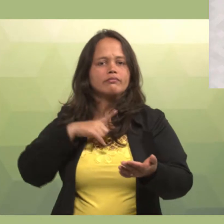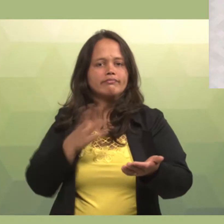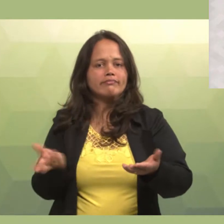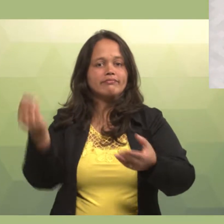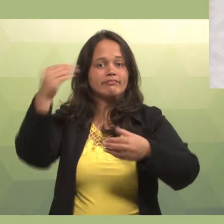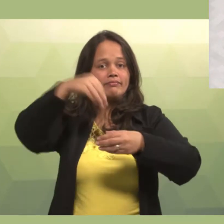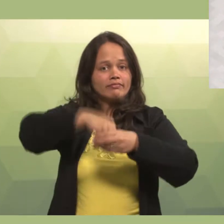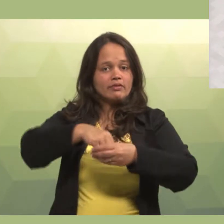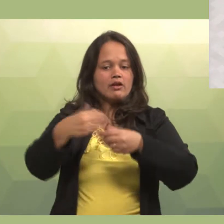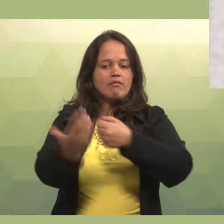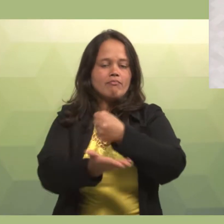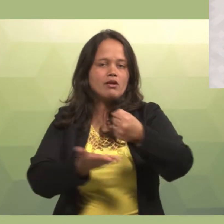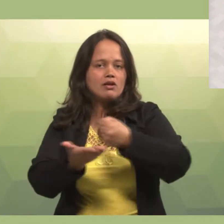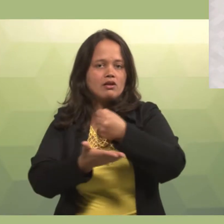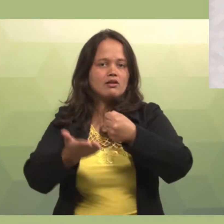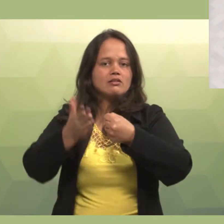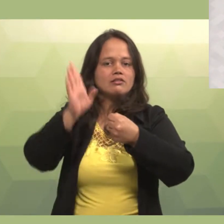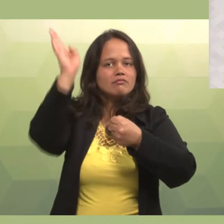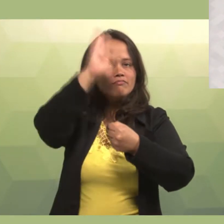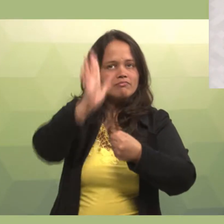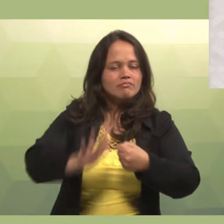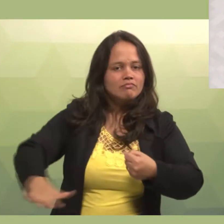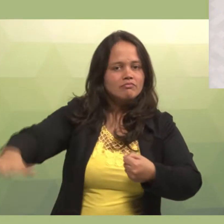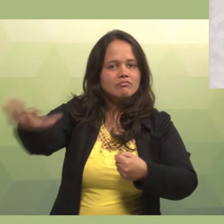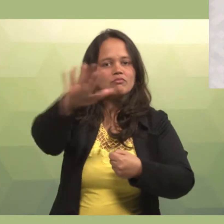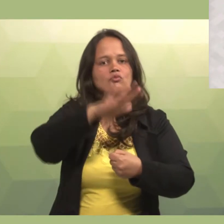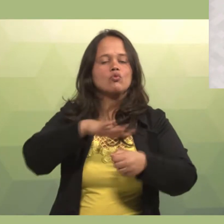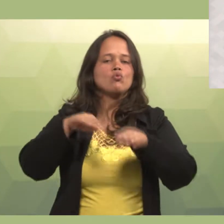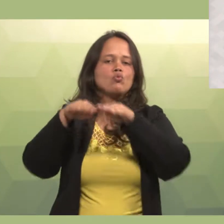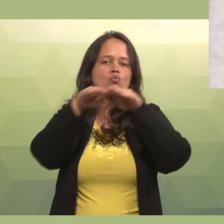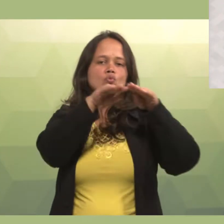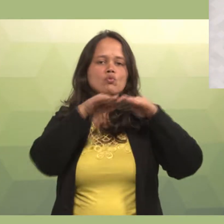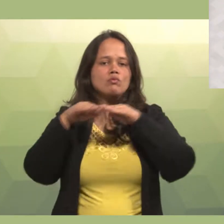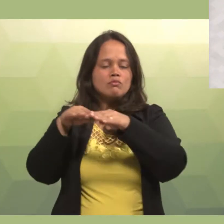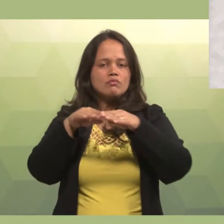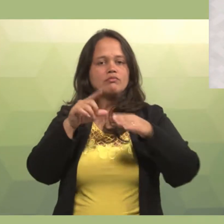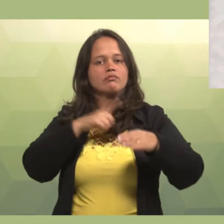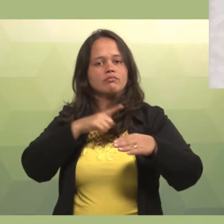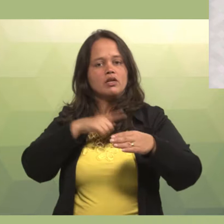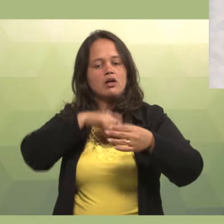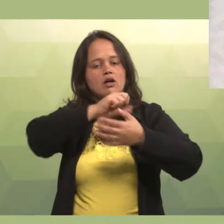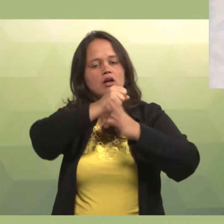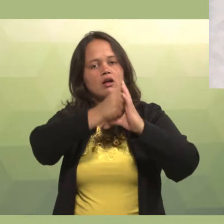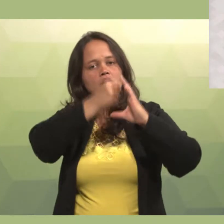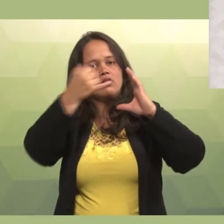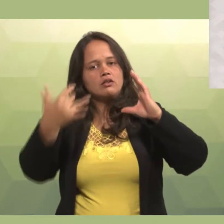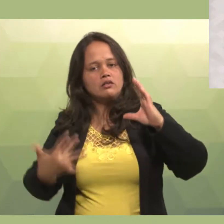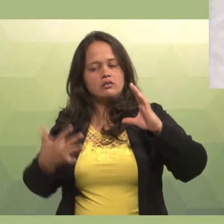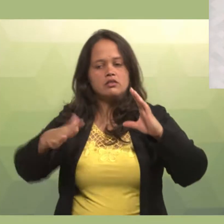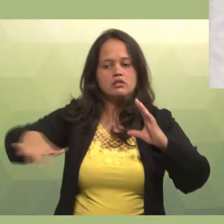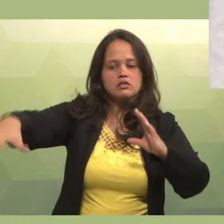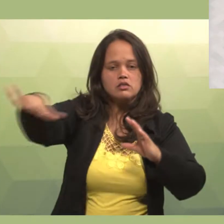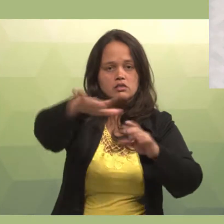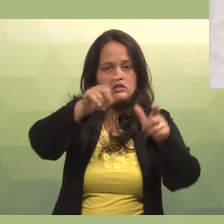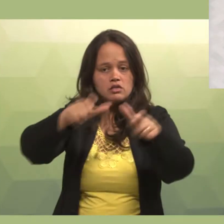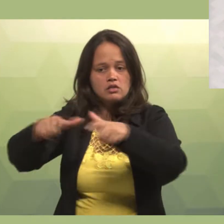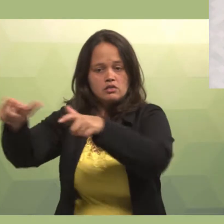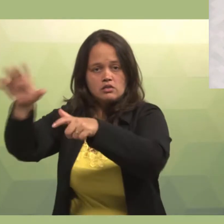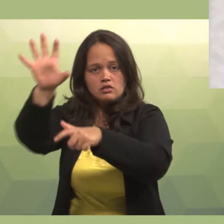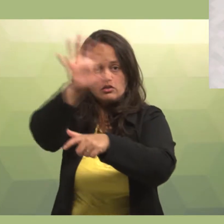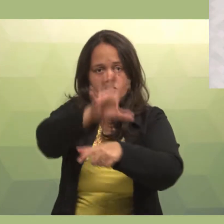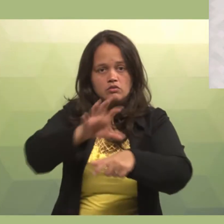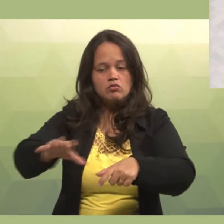as características regionais e locais da sociedade, da cultura, da economia e da comunidade